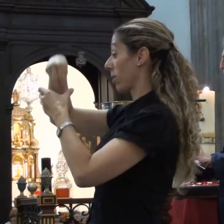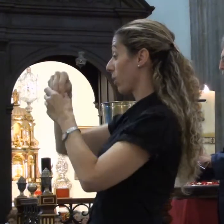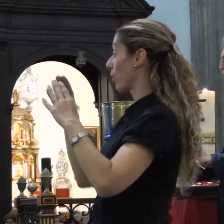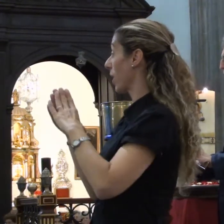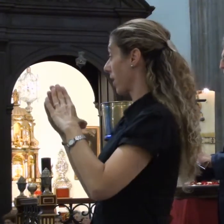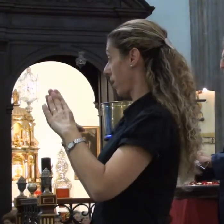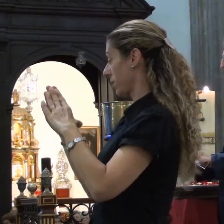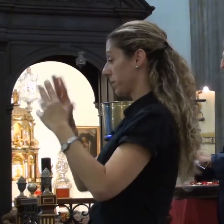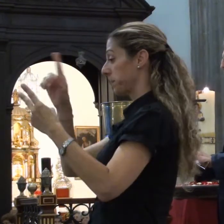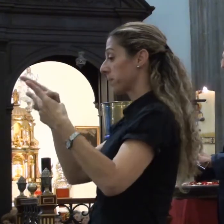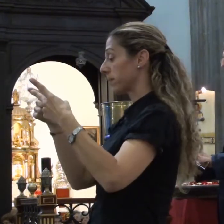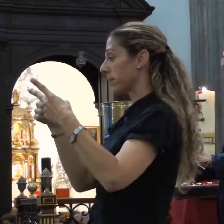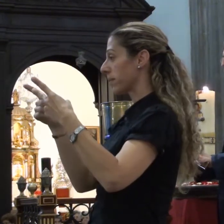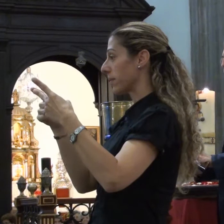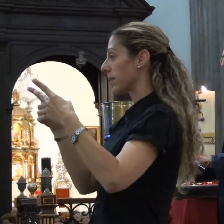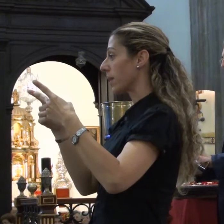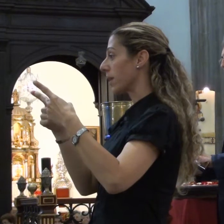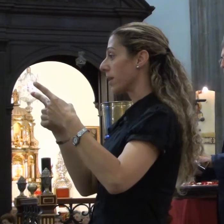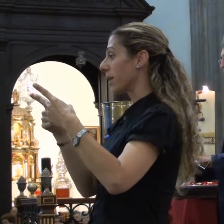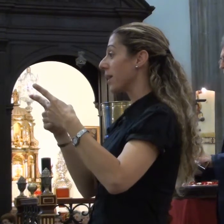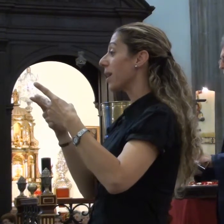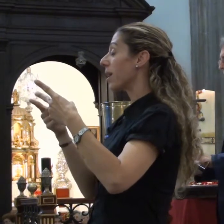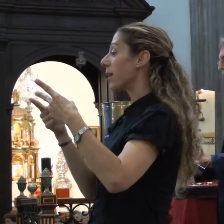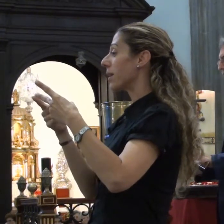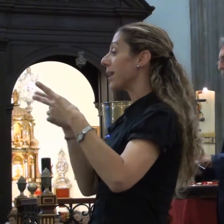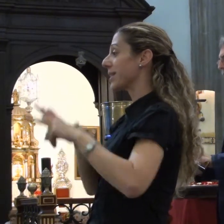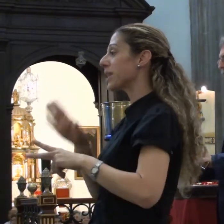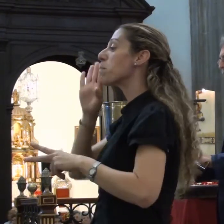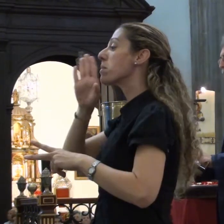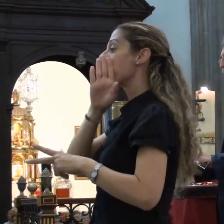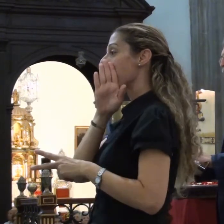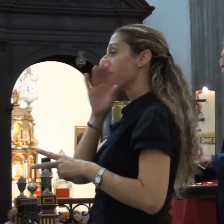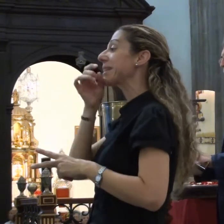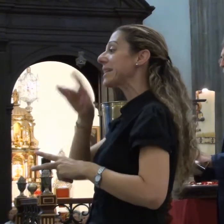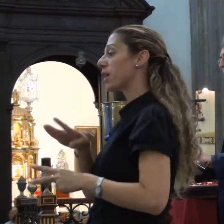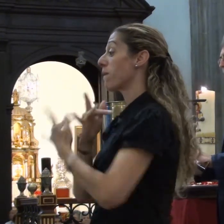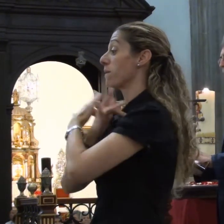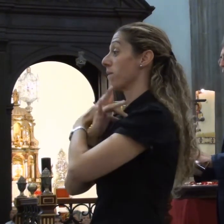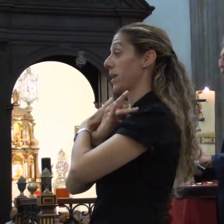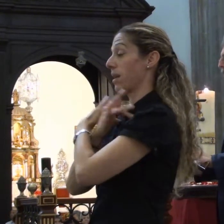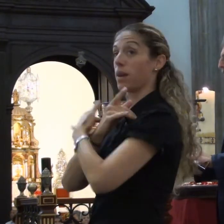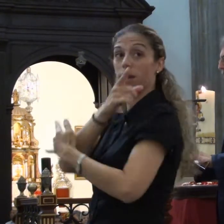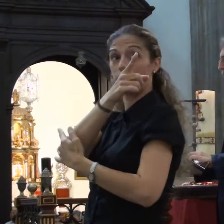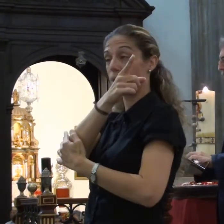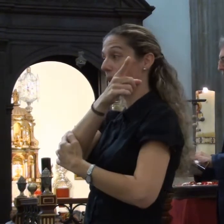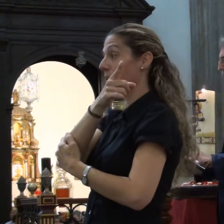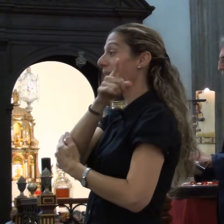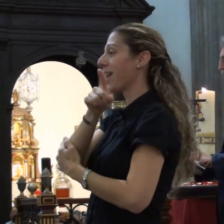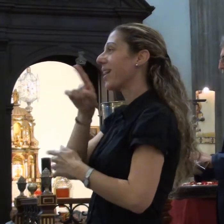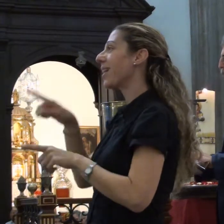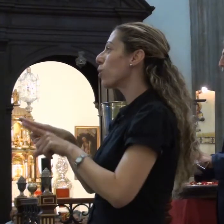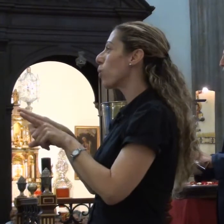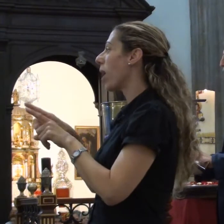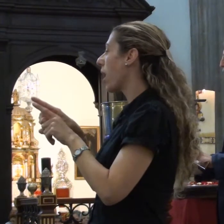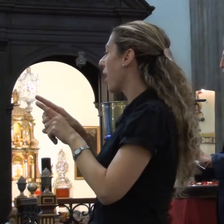y otro es la presencia de nuestra madre la Virgen del pino cuya imagen de forma excepcional